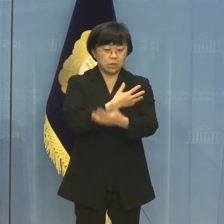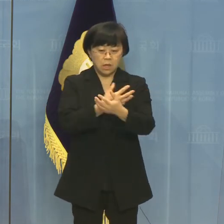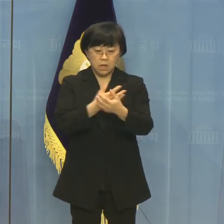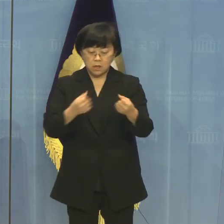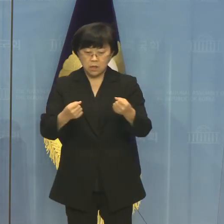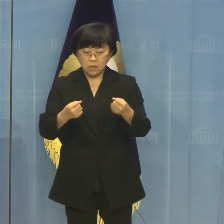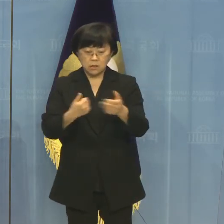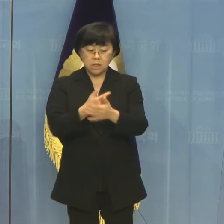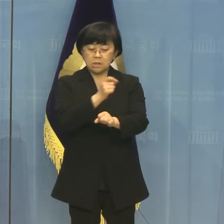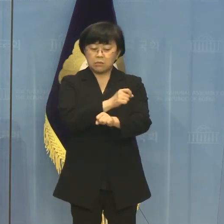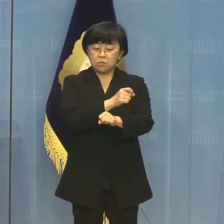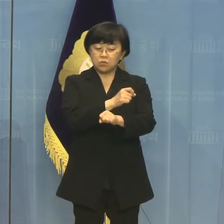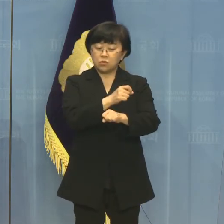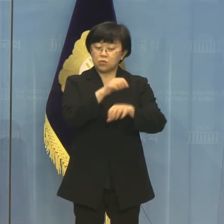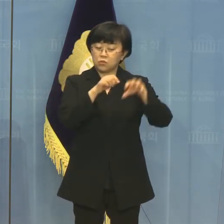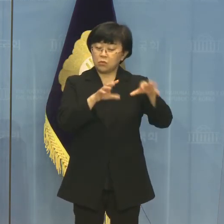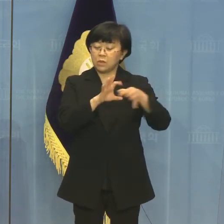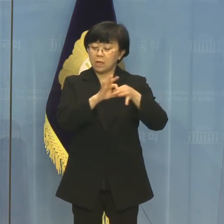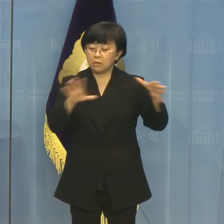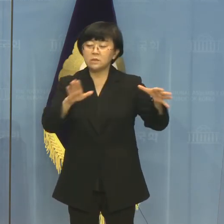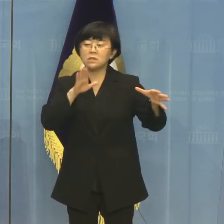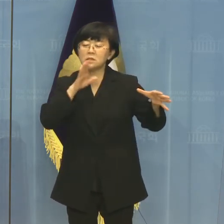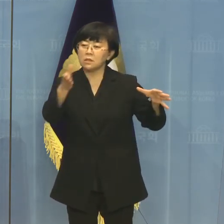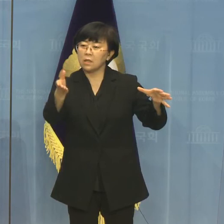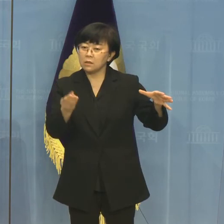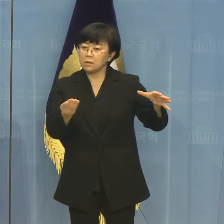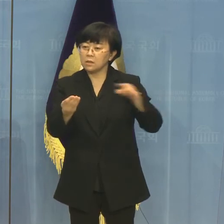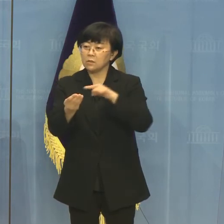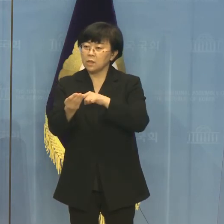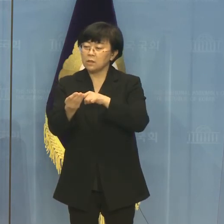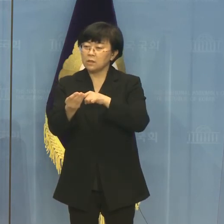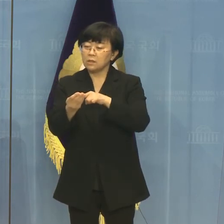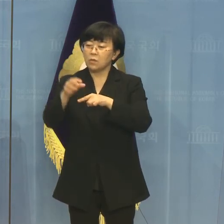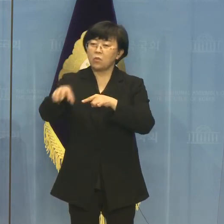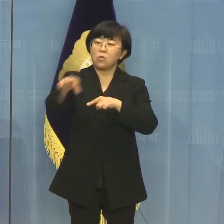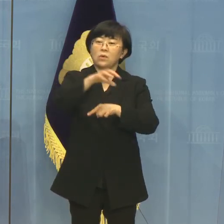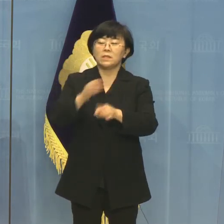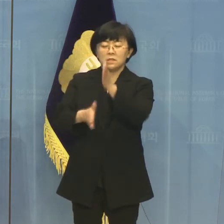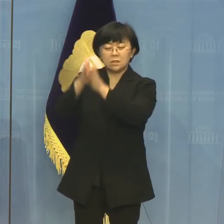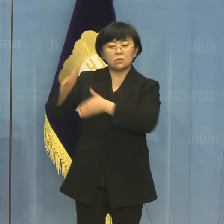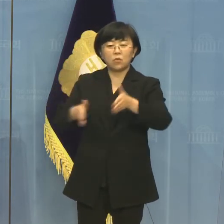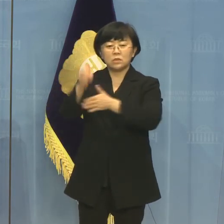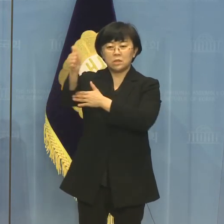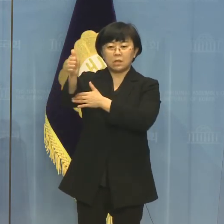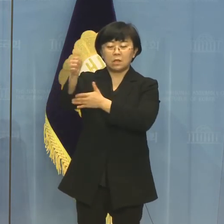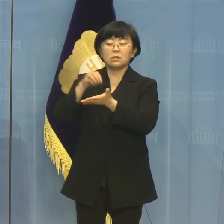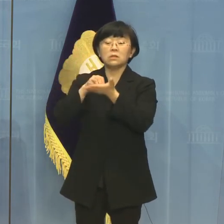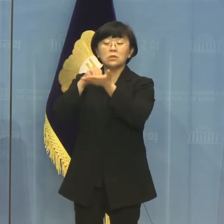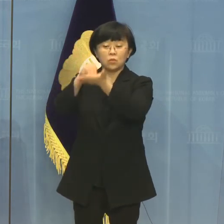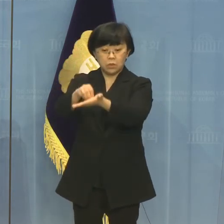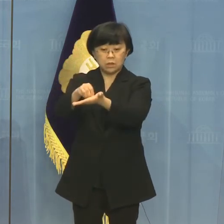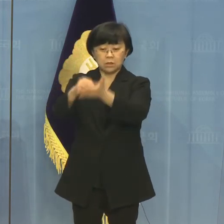주 사무소 소재지와는 관계없이 실제로 렌트카 영업을 하는 시도 소재지의 시도지사에게 등록하도록